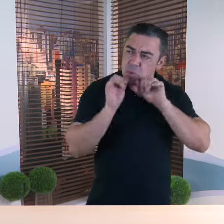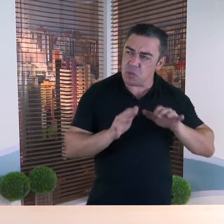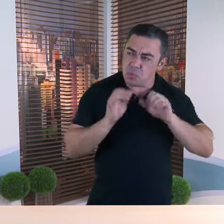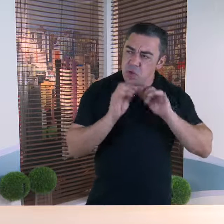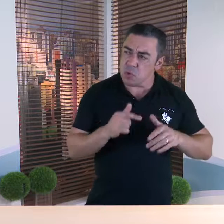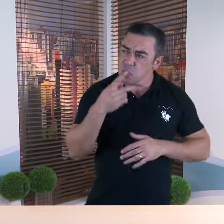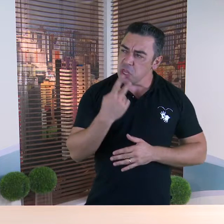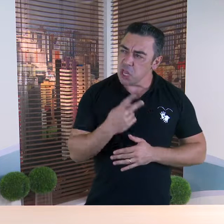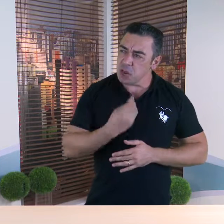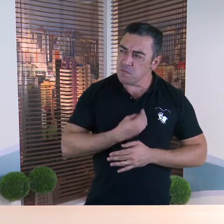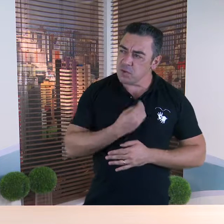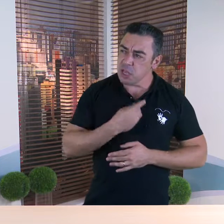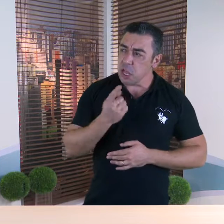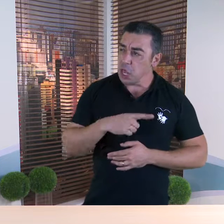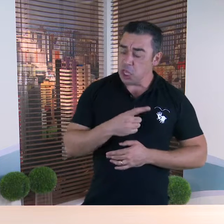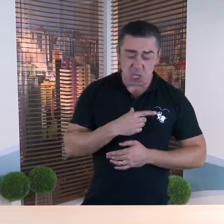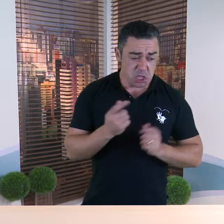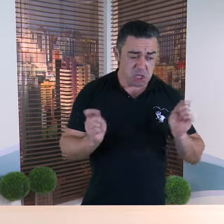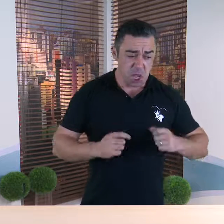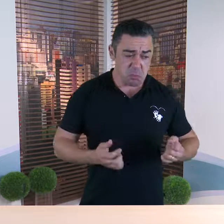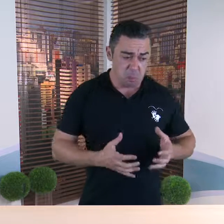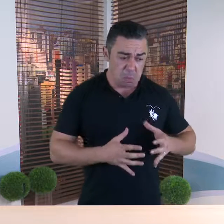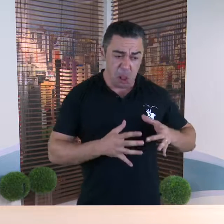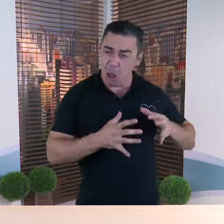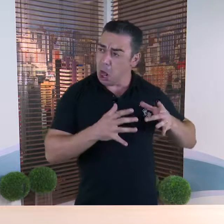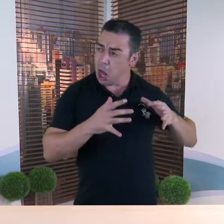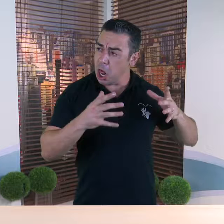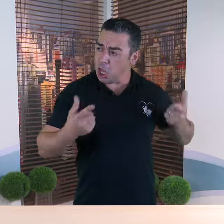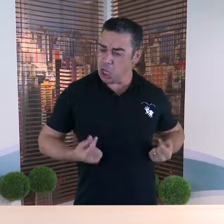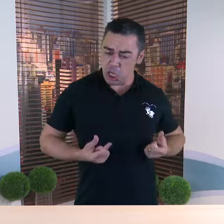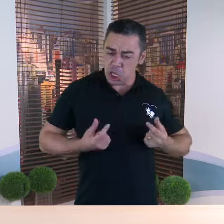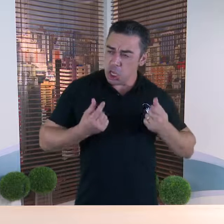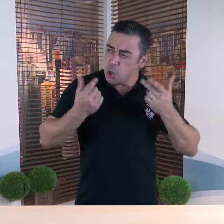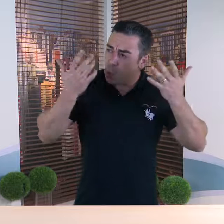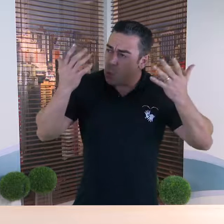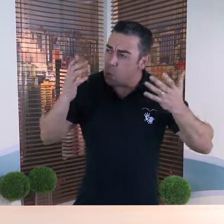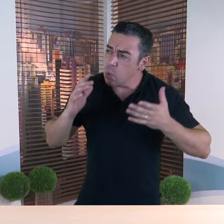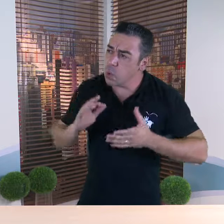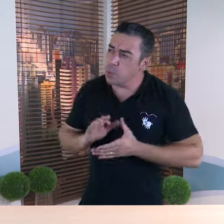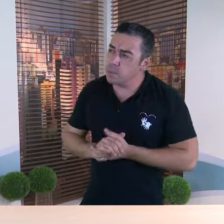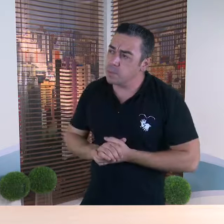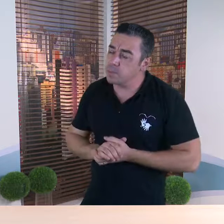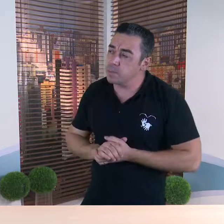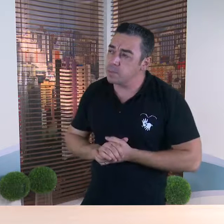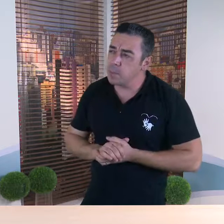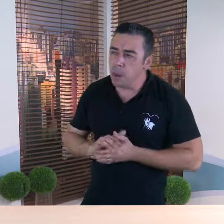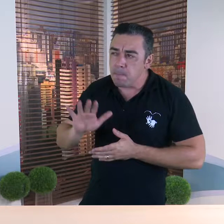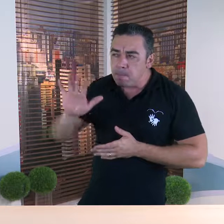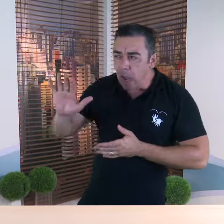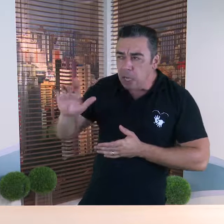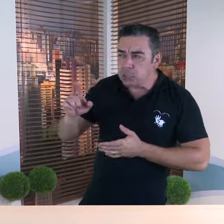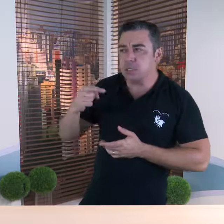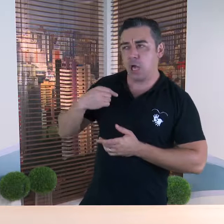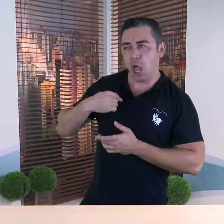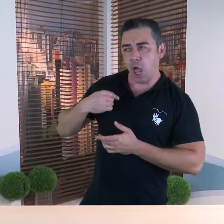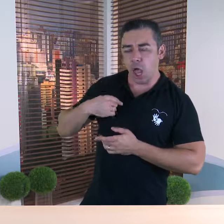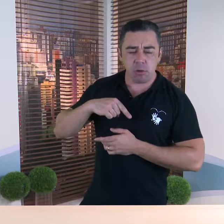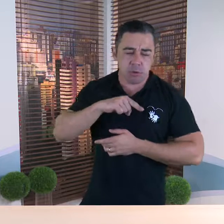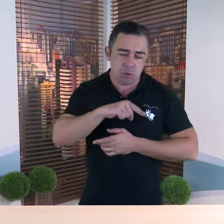mãos abençoaste, e o seu gado está aumentando na terra. Mas estende a tua